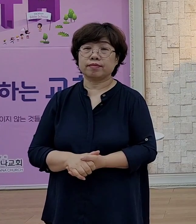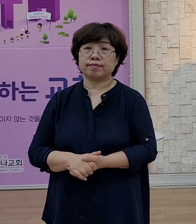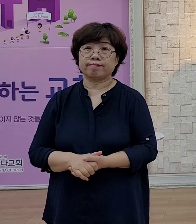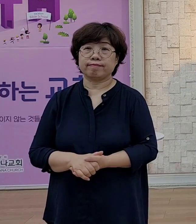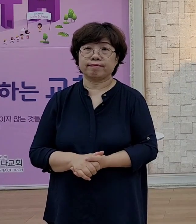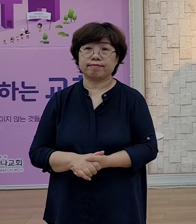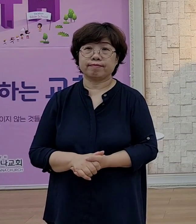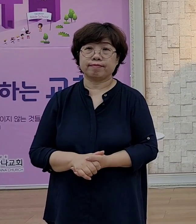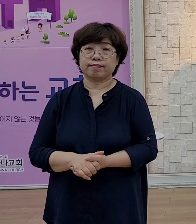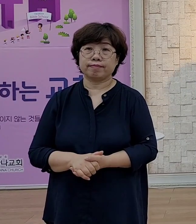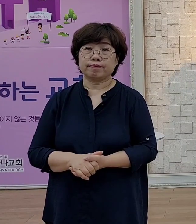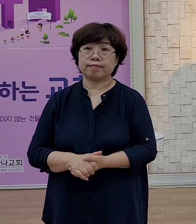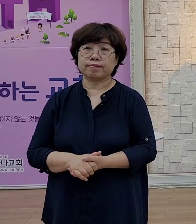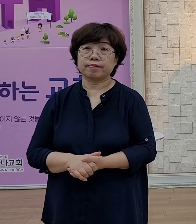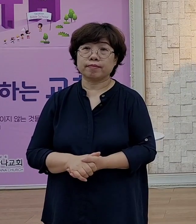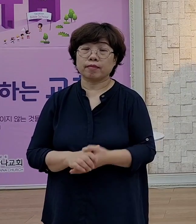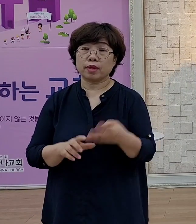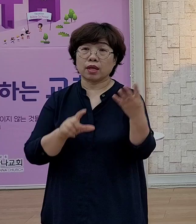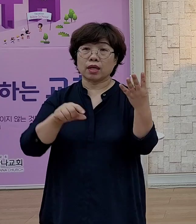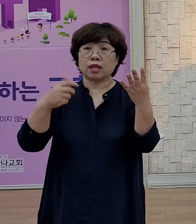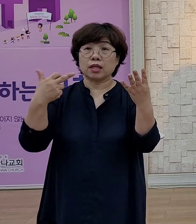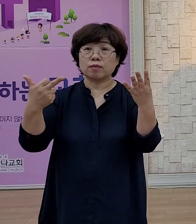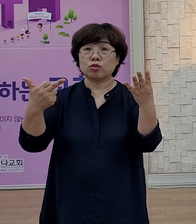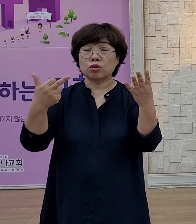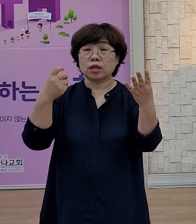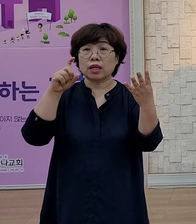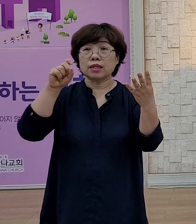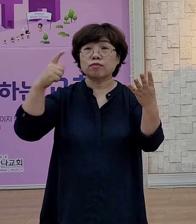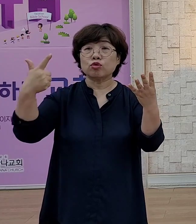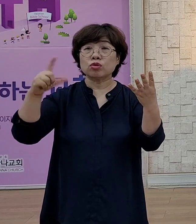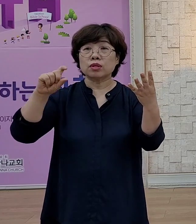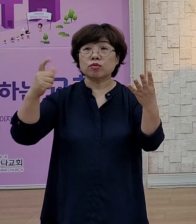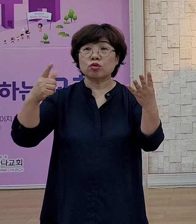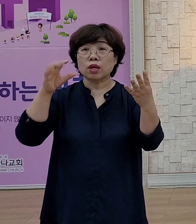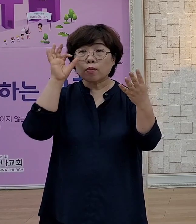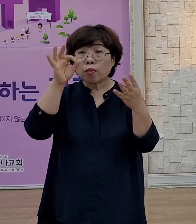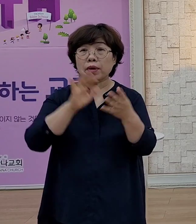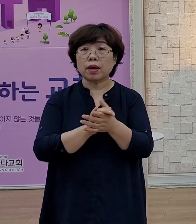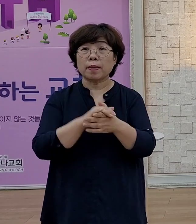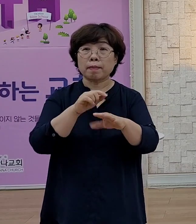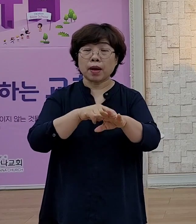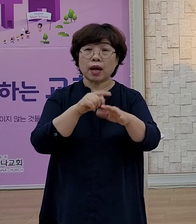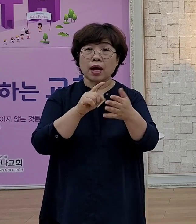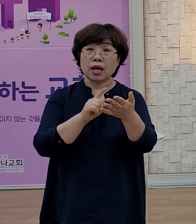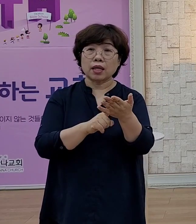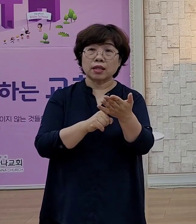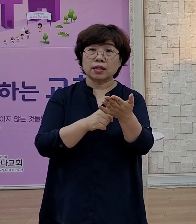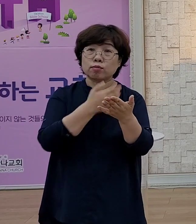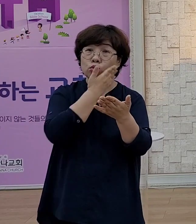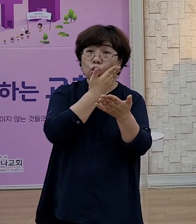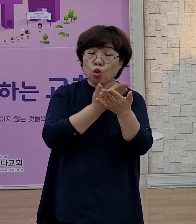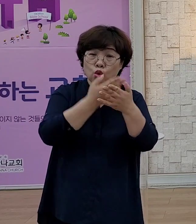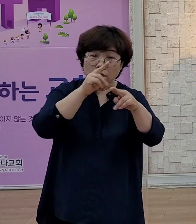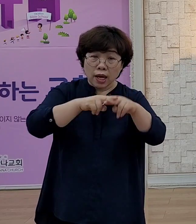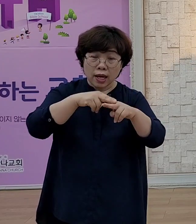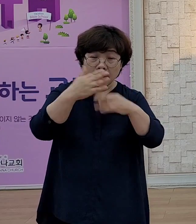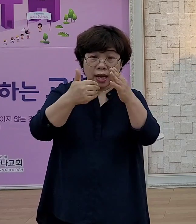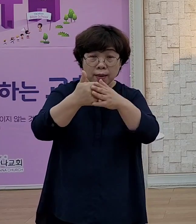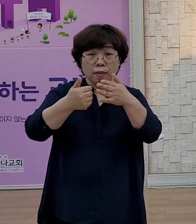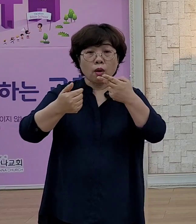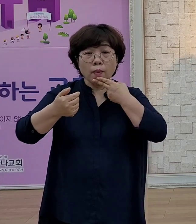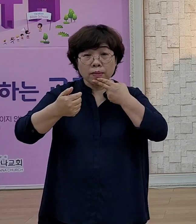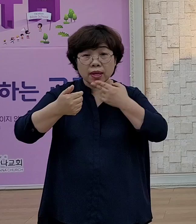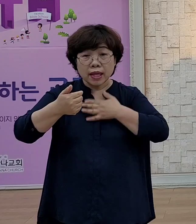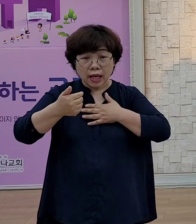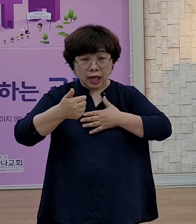그런데 자 16절에 보면 뭐라고 하냐면 이 마음의 보좌에 하나님이 없이 내가 주인된